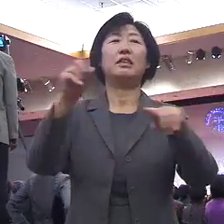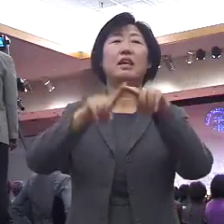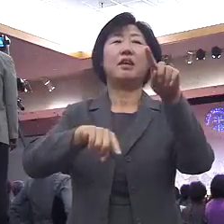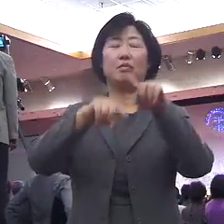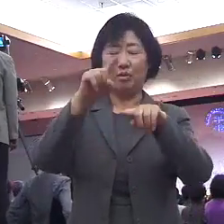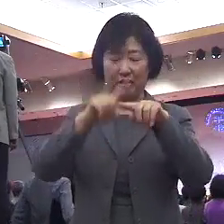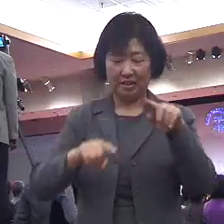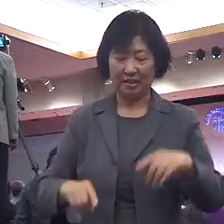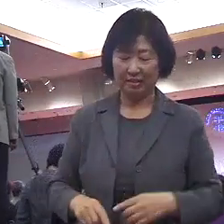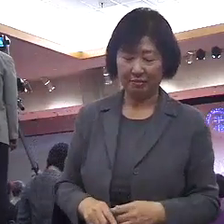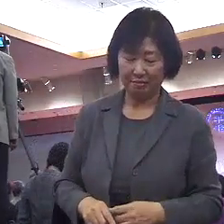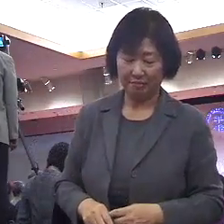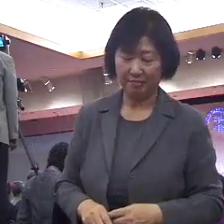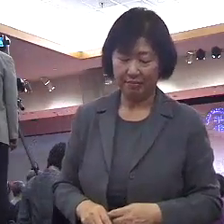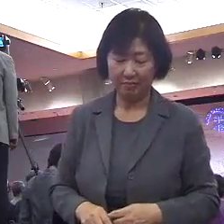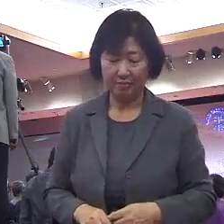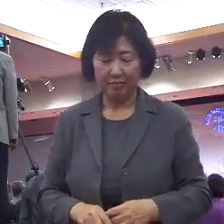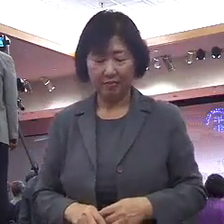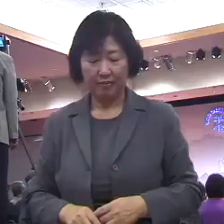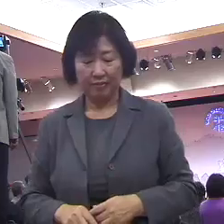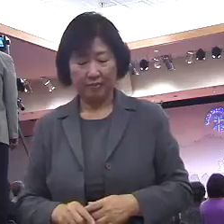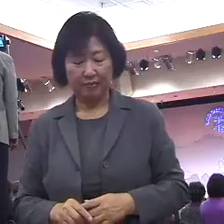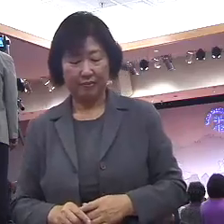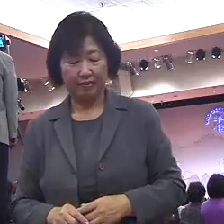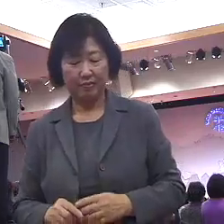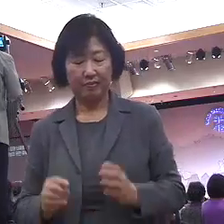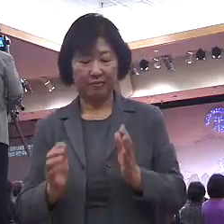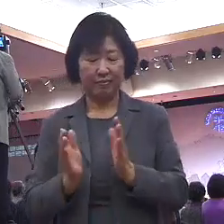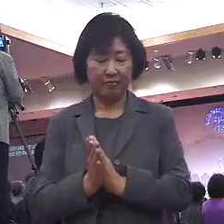예배 마치기를 바랍니다.